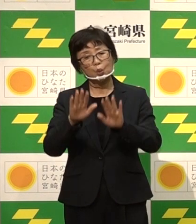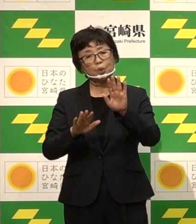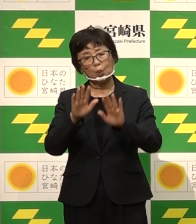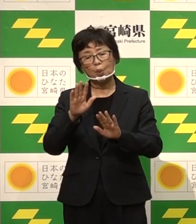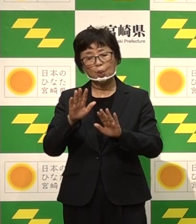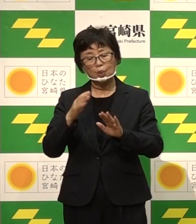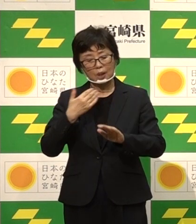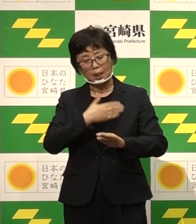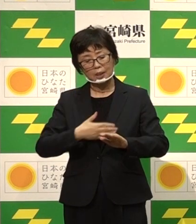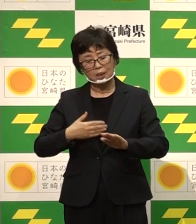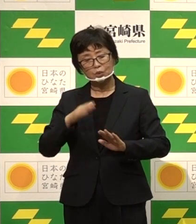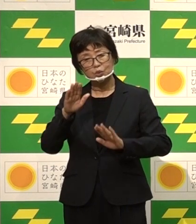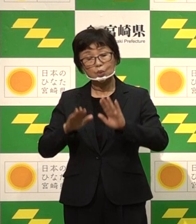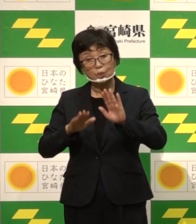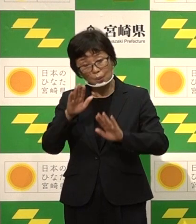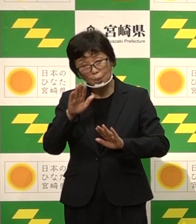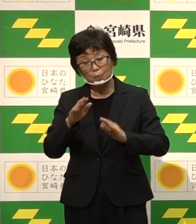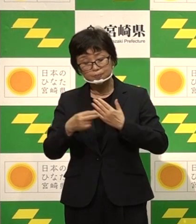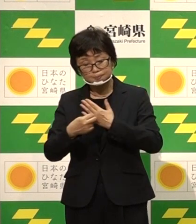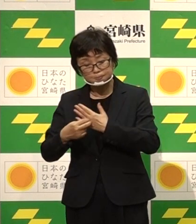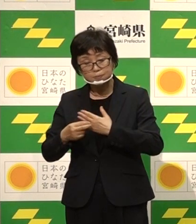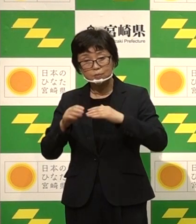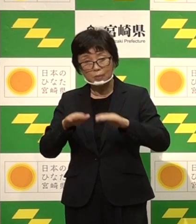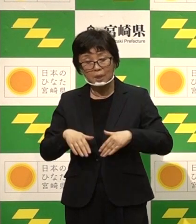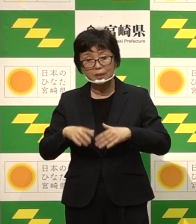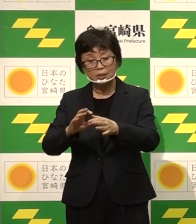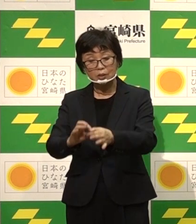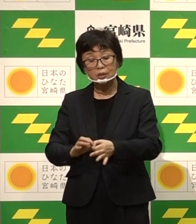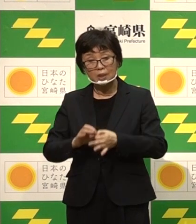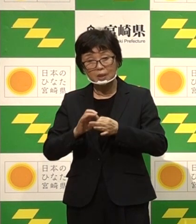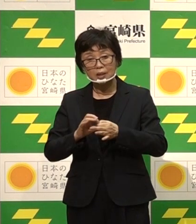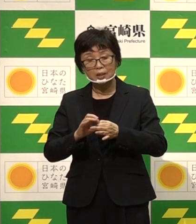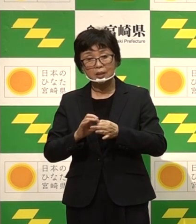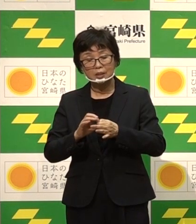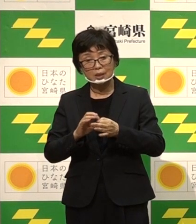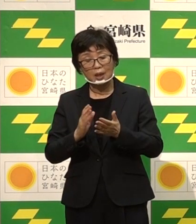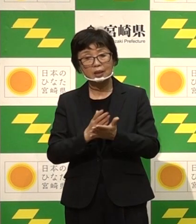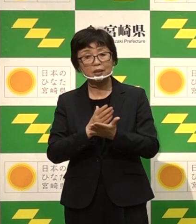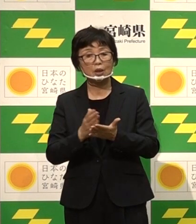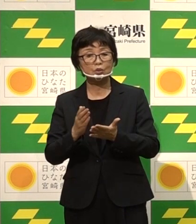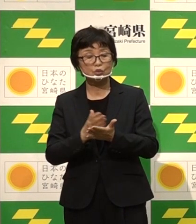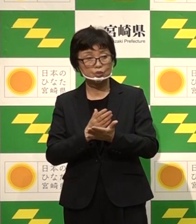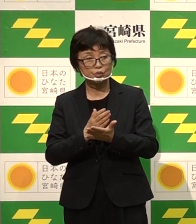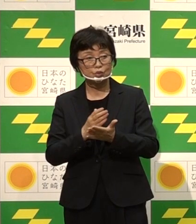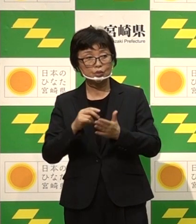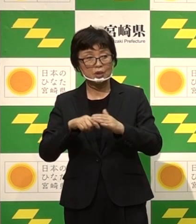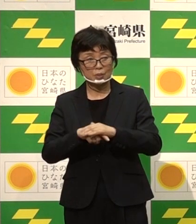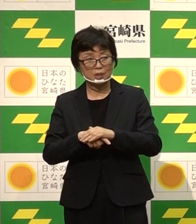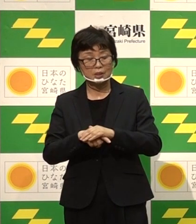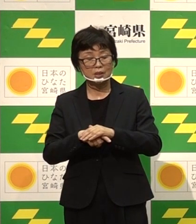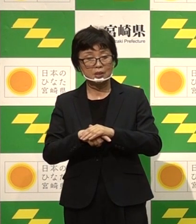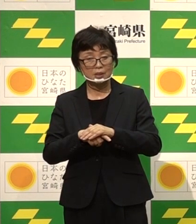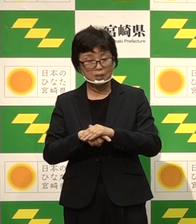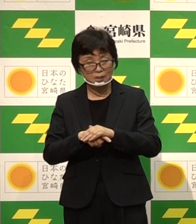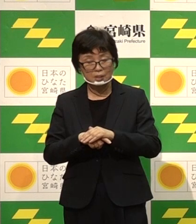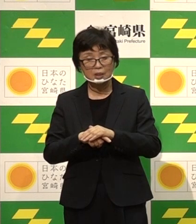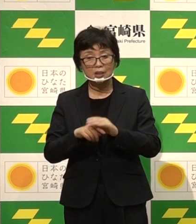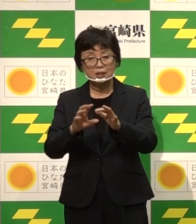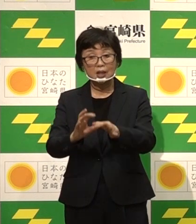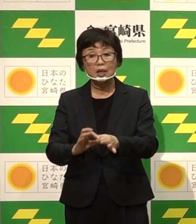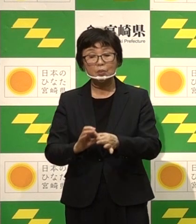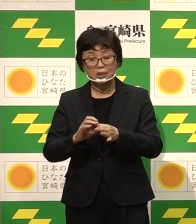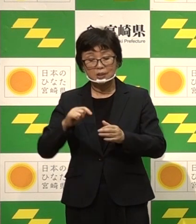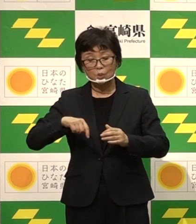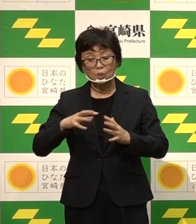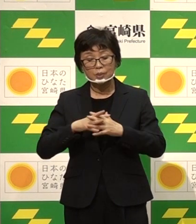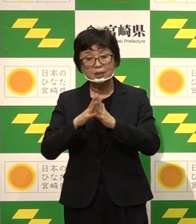の診察は行われるというようなこととなっております。従いまして、本件